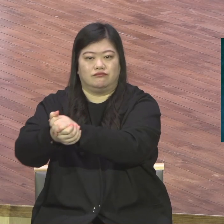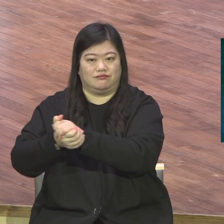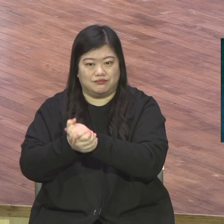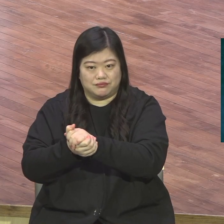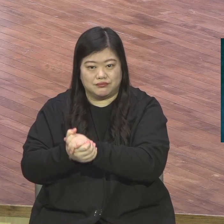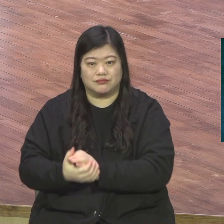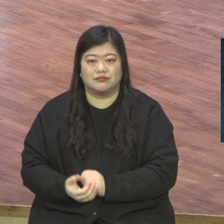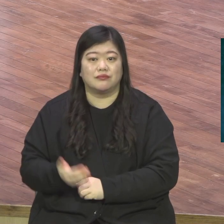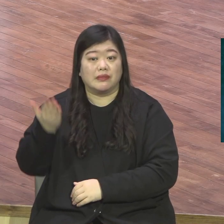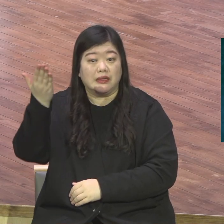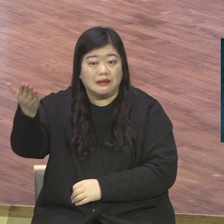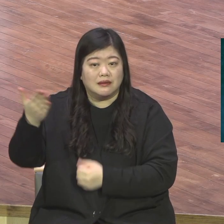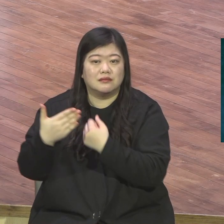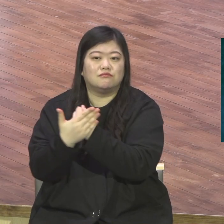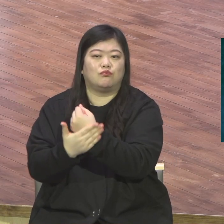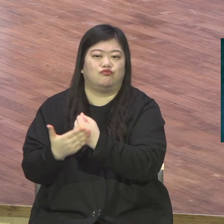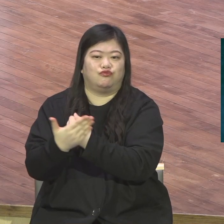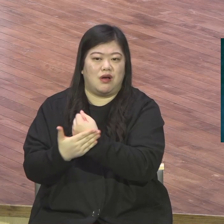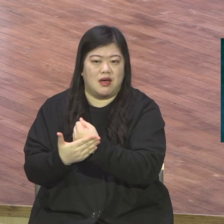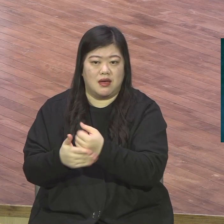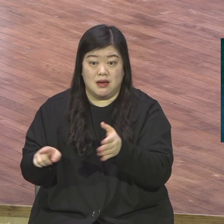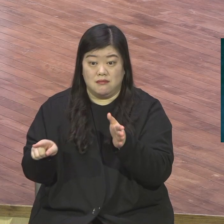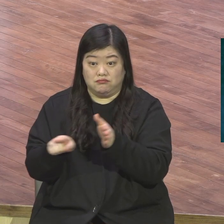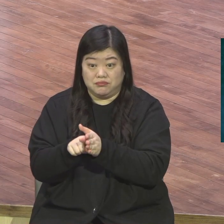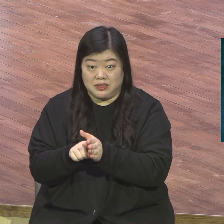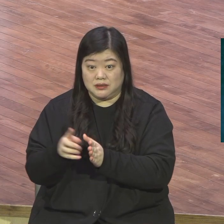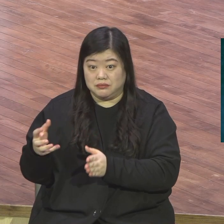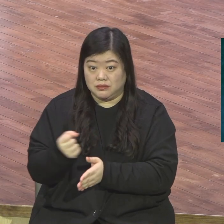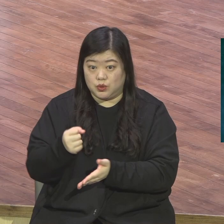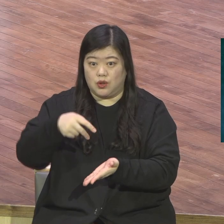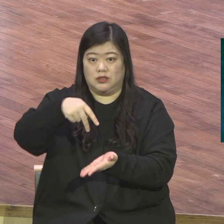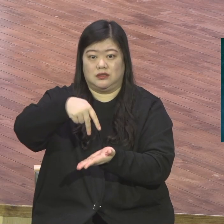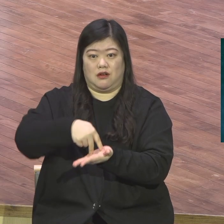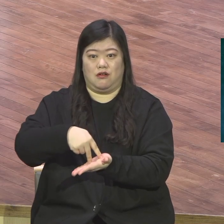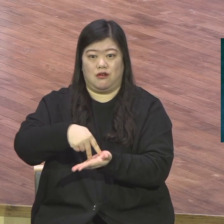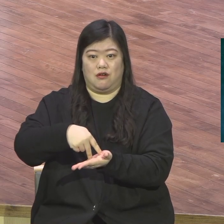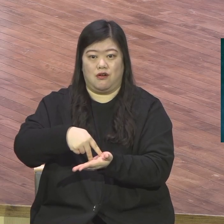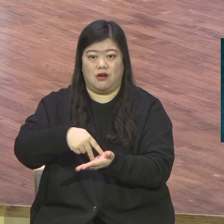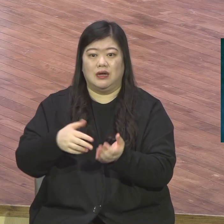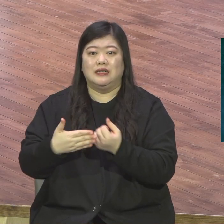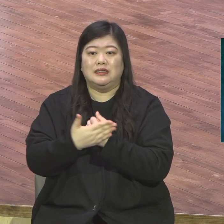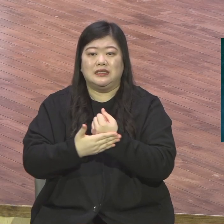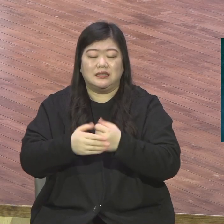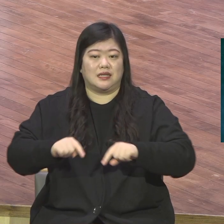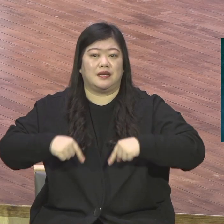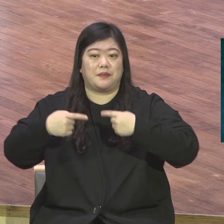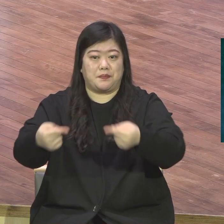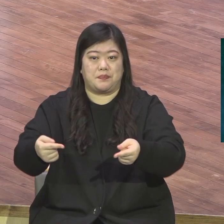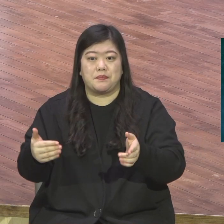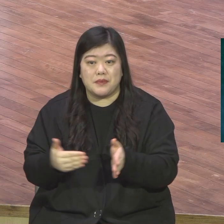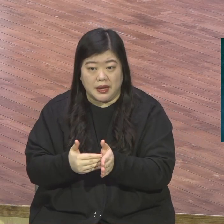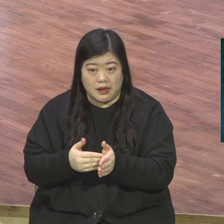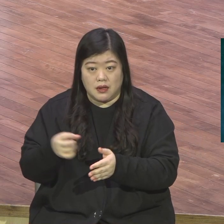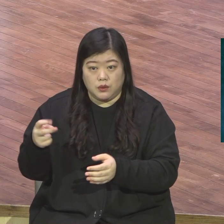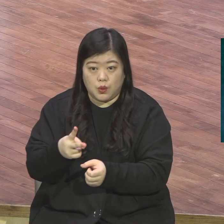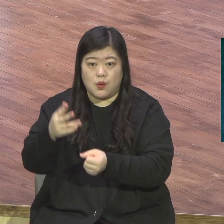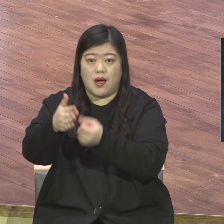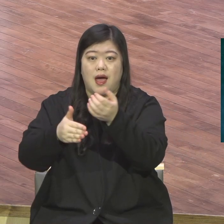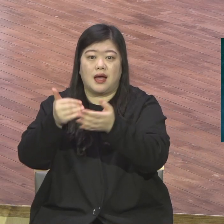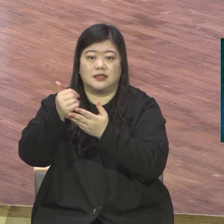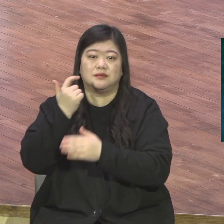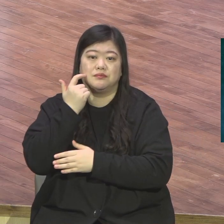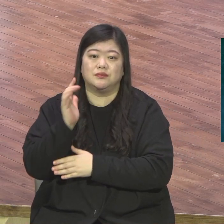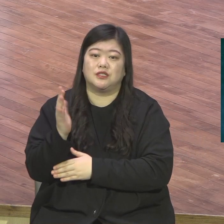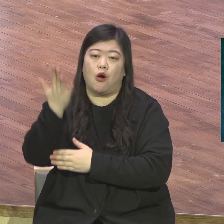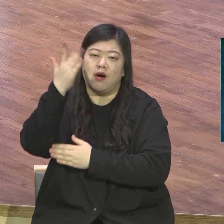또한 그로 말미암아 우리가 믿음으로 서 있는 이 은혜에 들어감을 얻었으며 하나님의